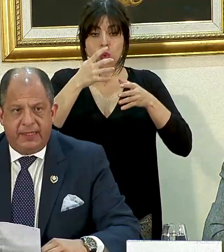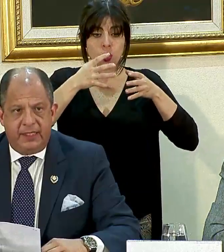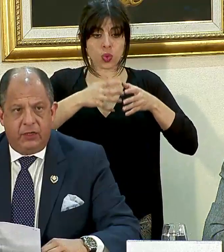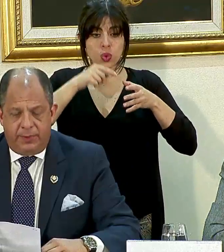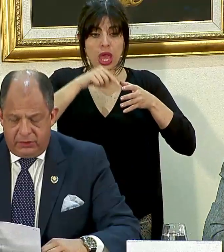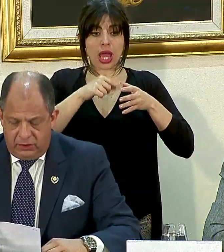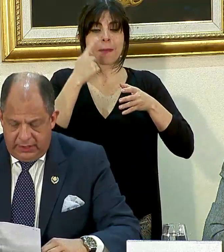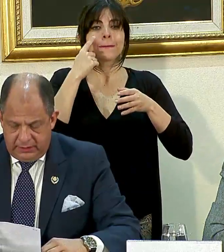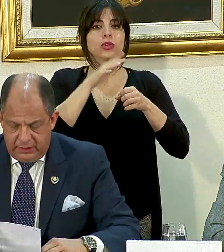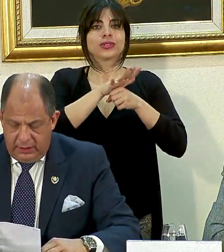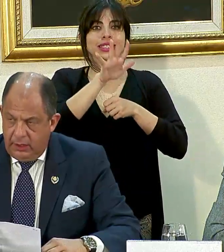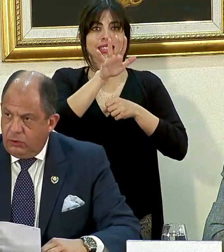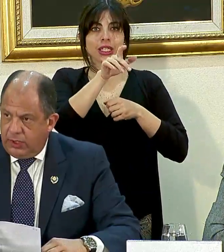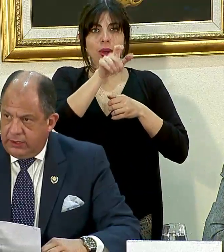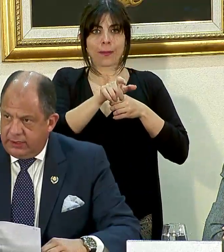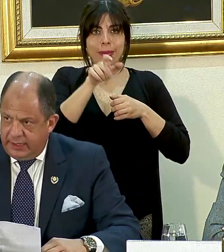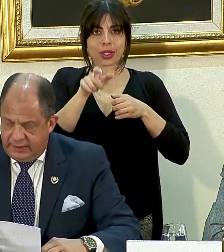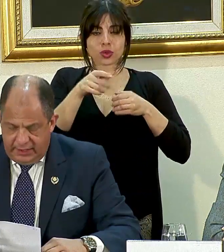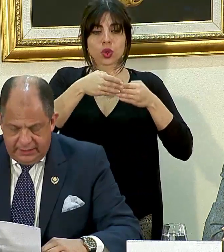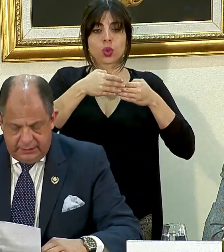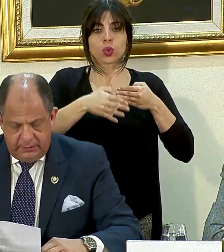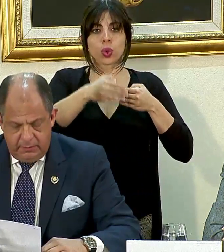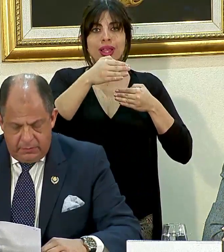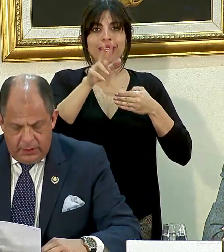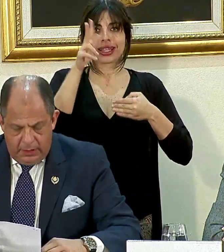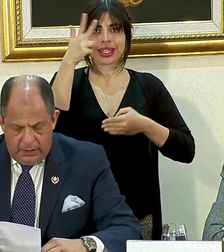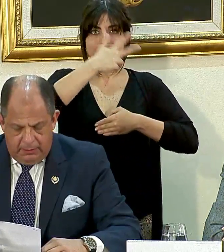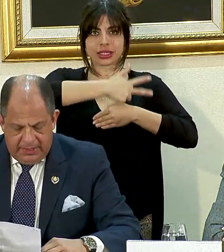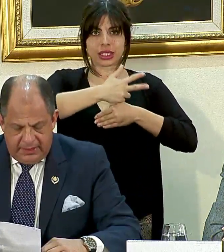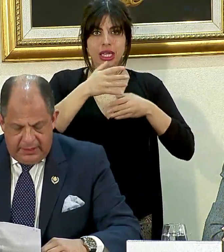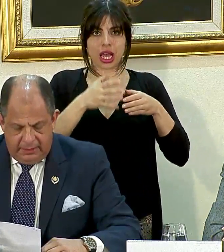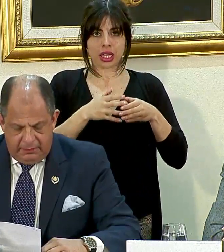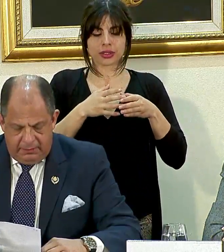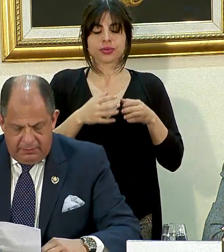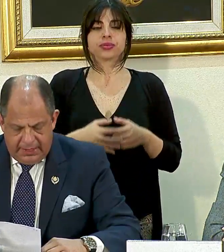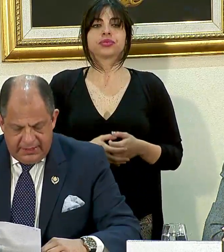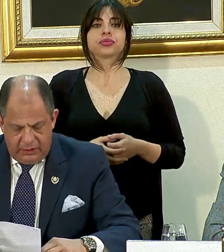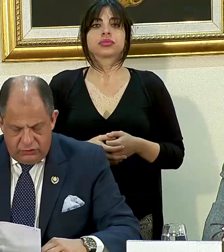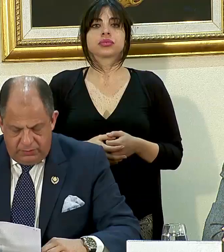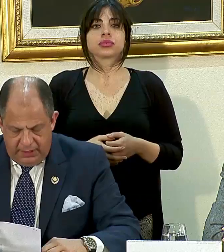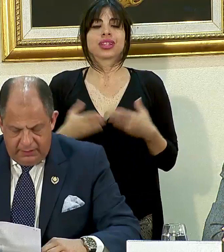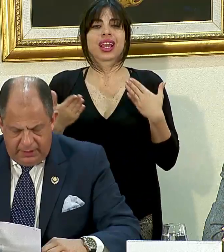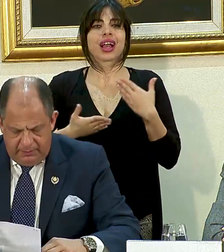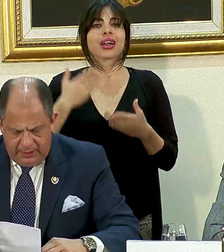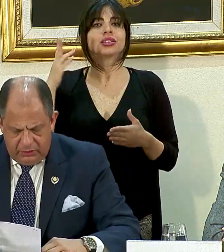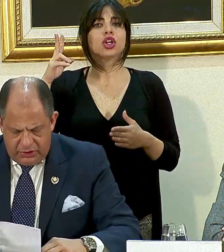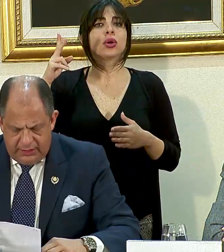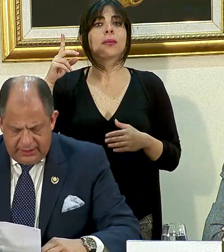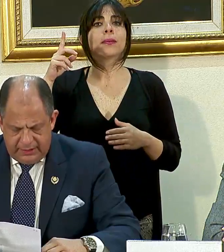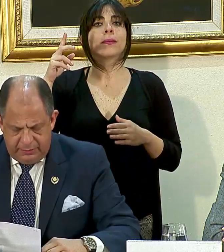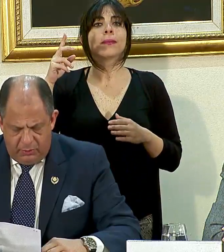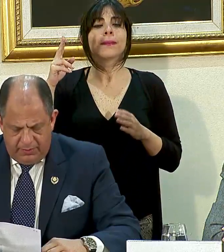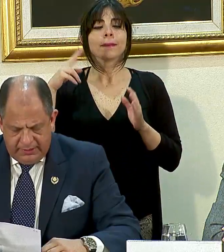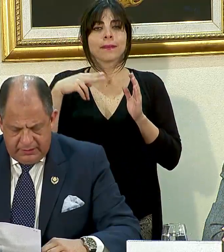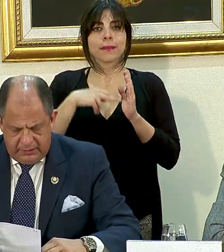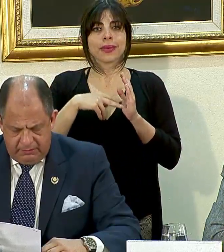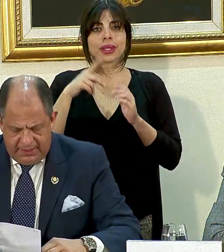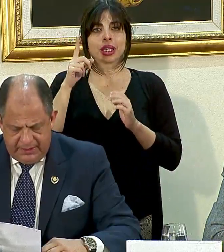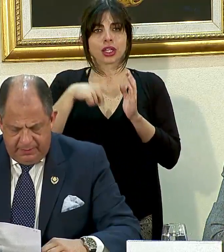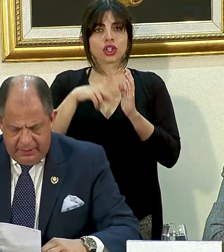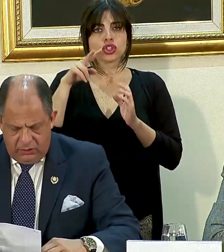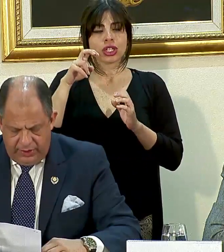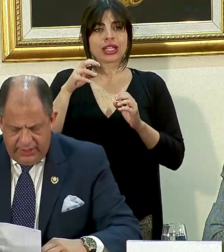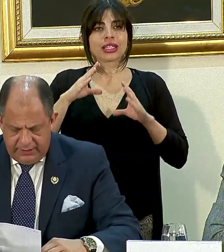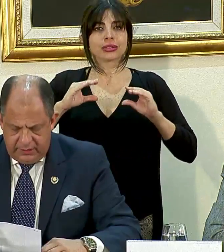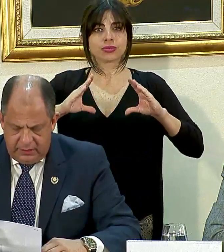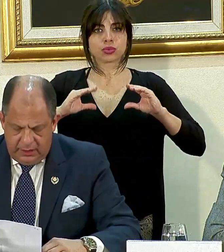es para 5 personas durante 3 días. Más de casi 1.200 espumas, más